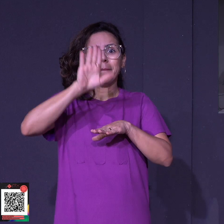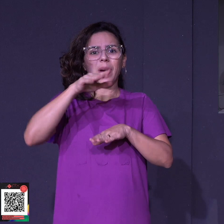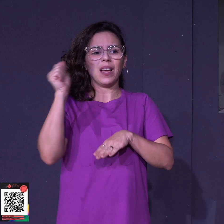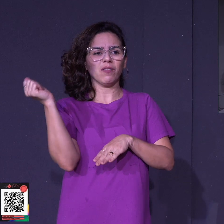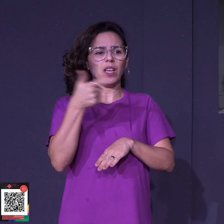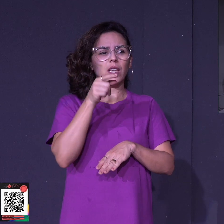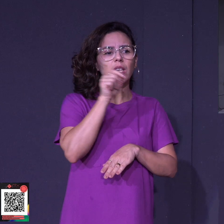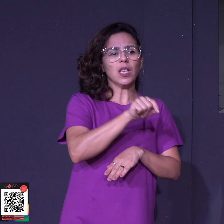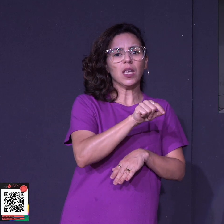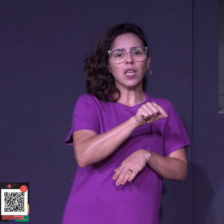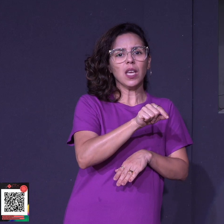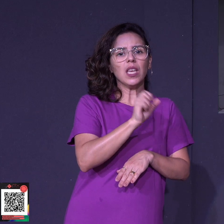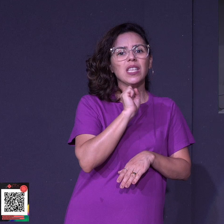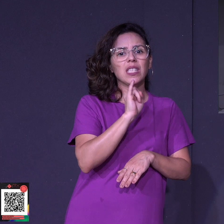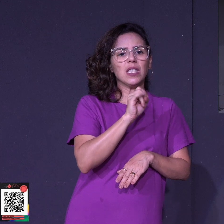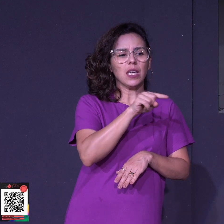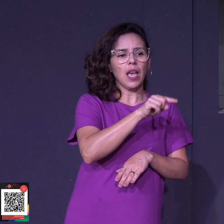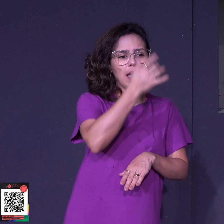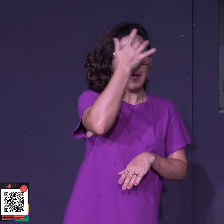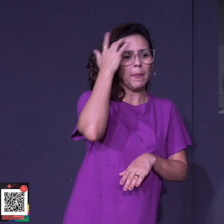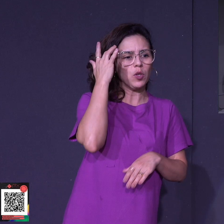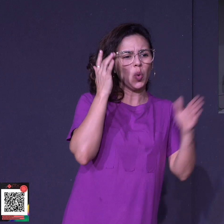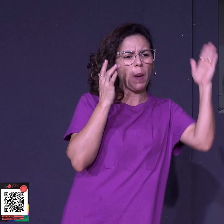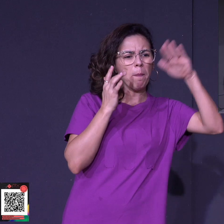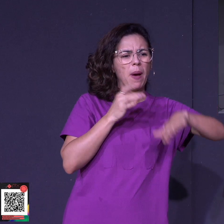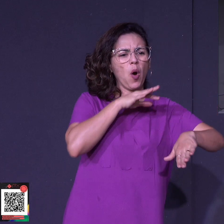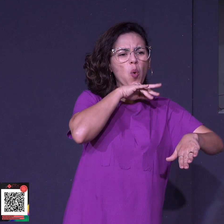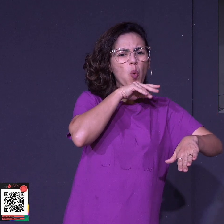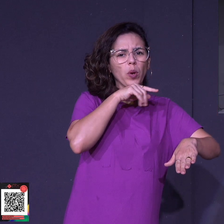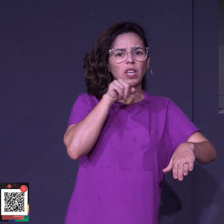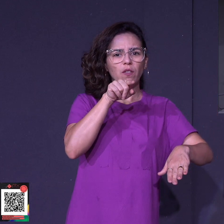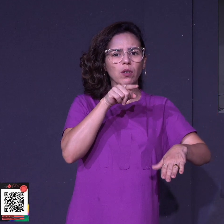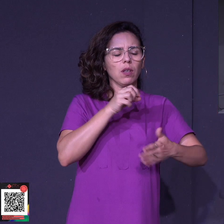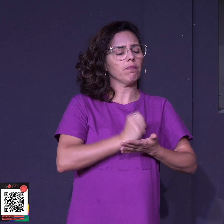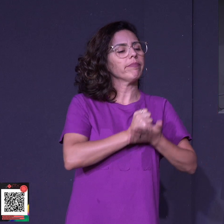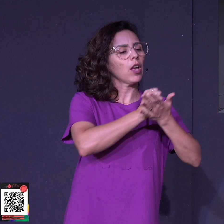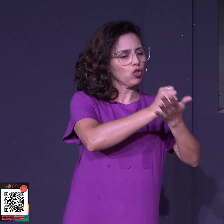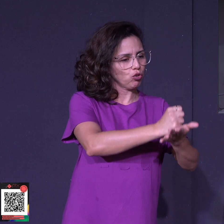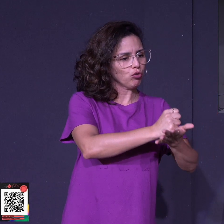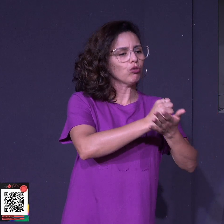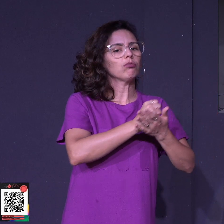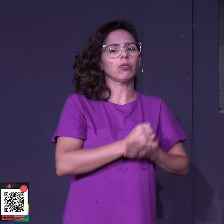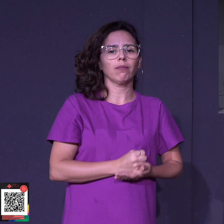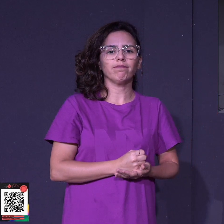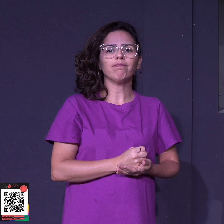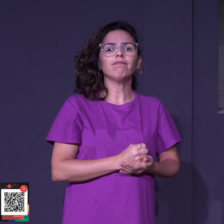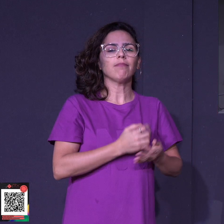Pai Celestial de vocês. Posso ouvir um amém?